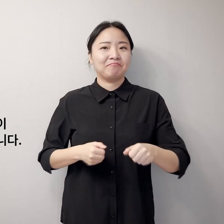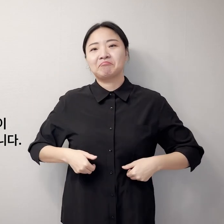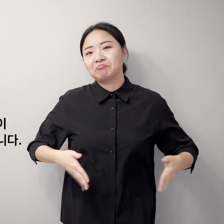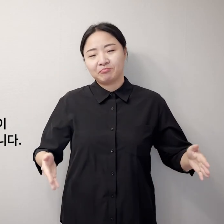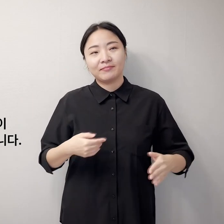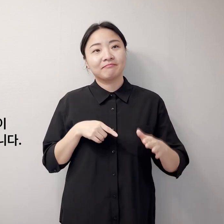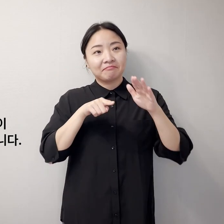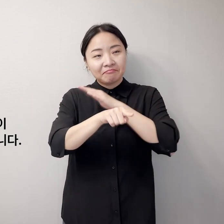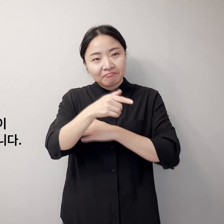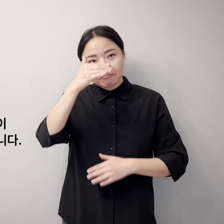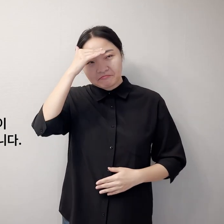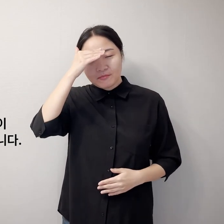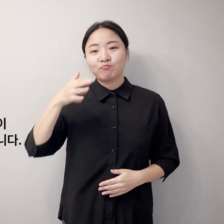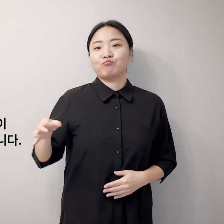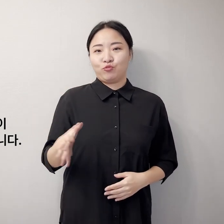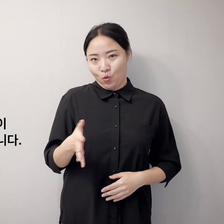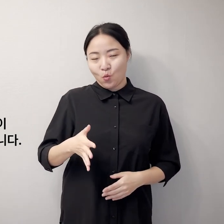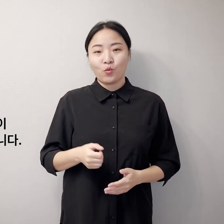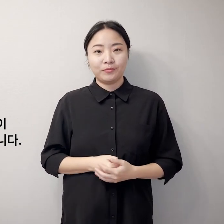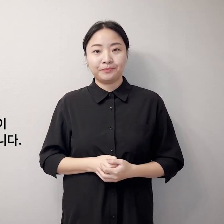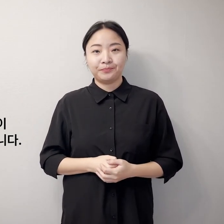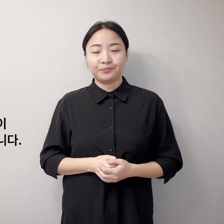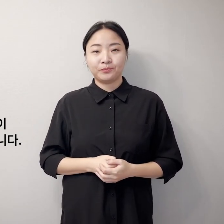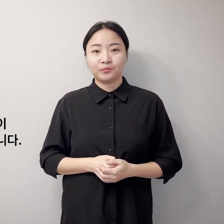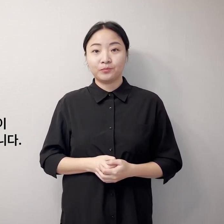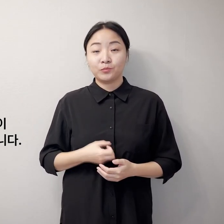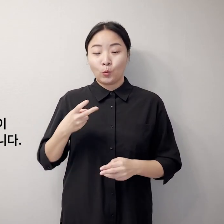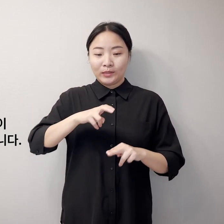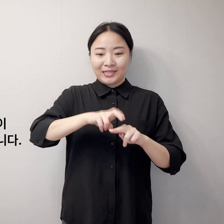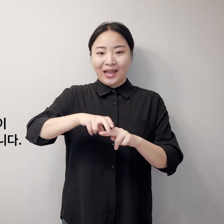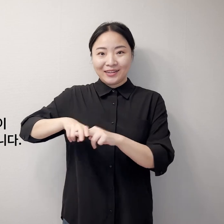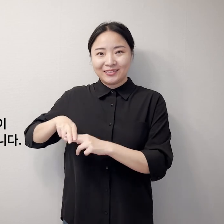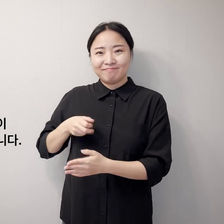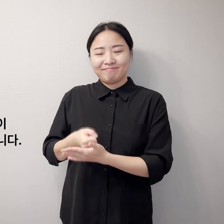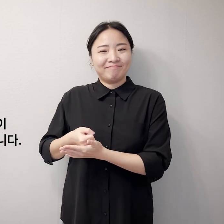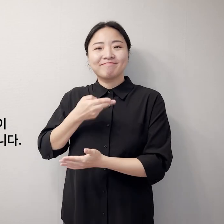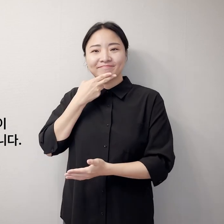무료로 관람이 가능하며 별도의 좌석 없이 진행됩니다